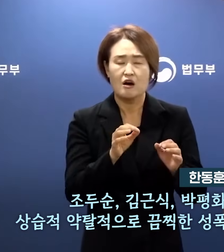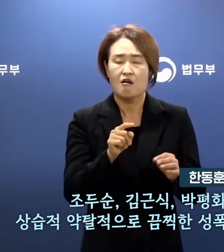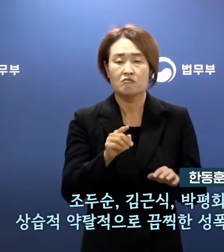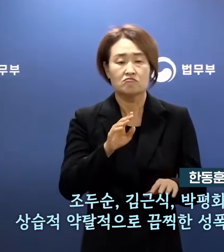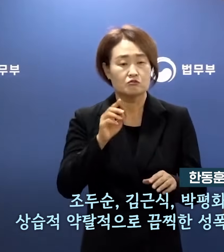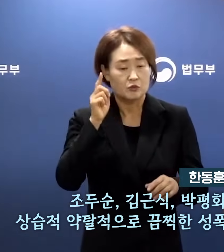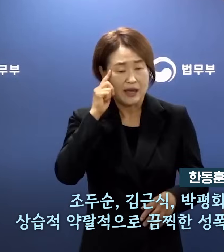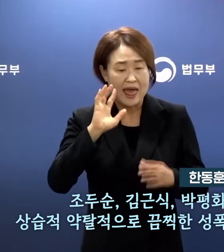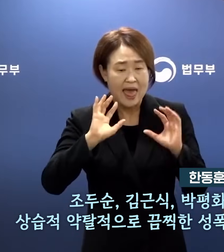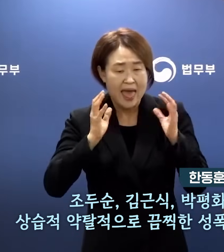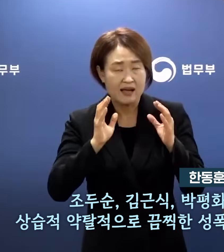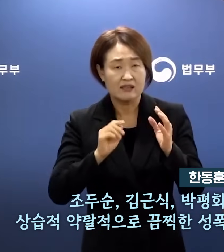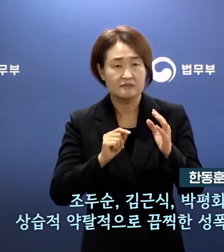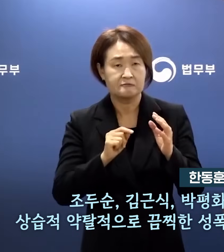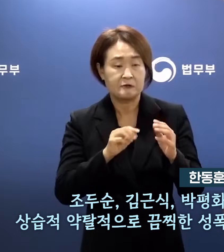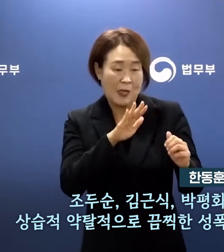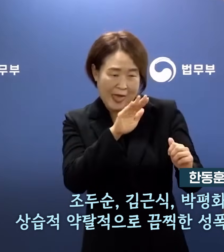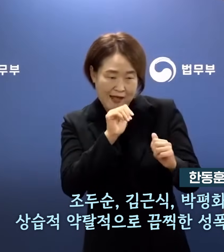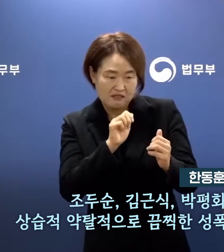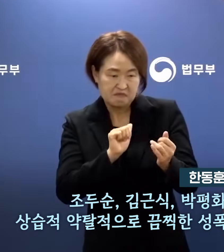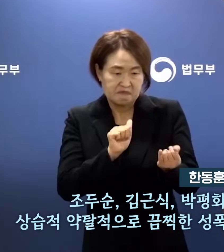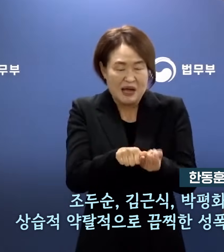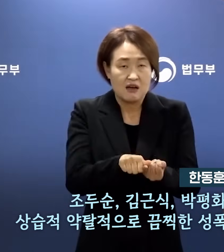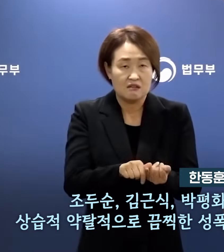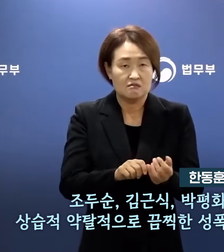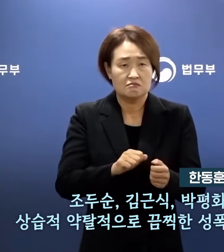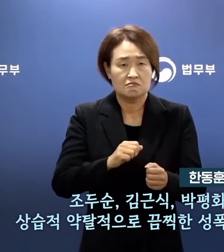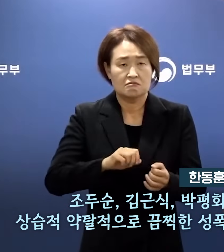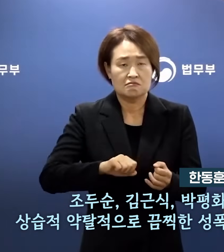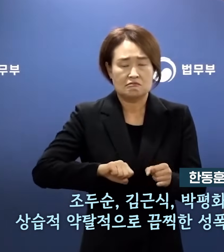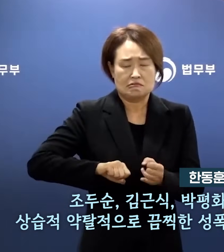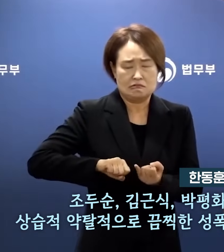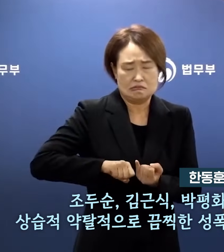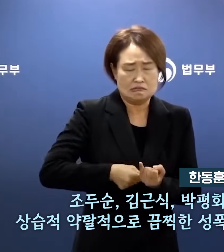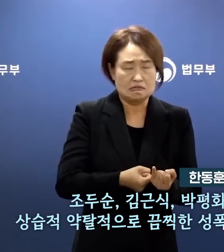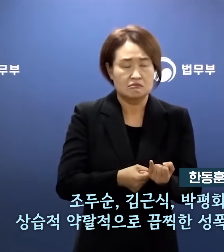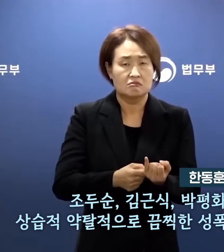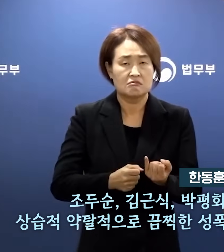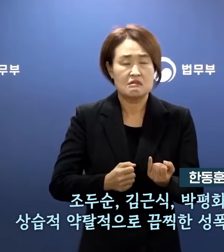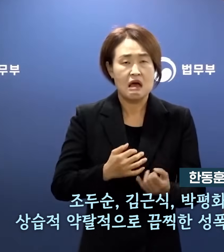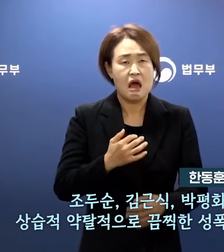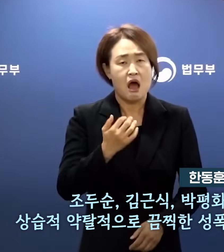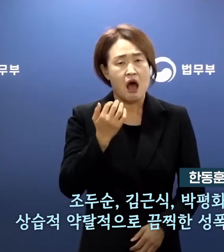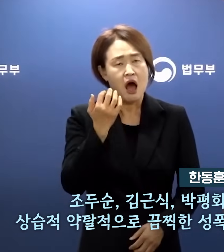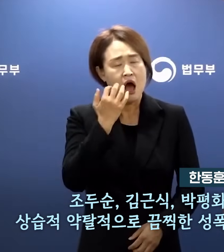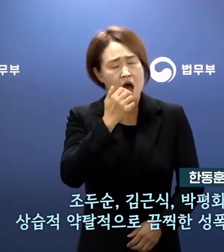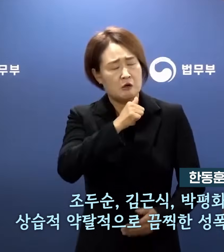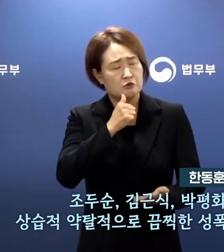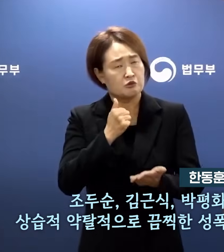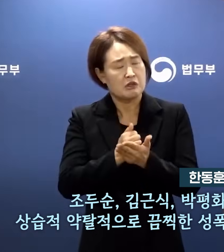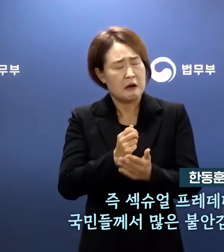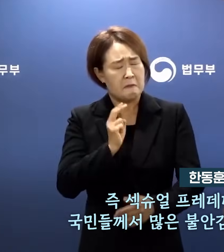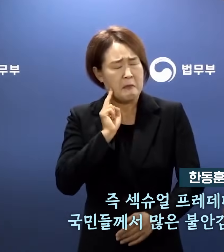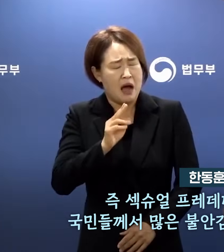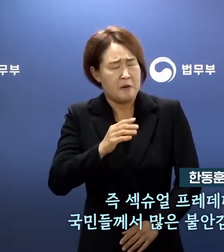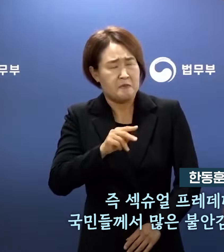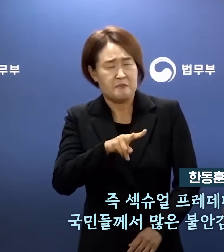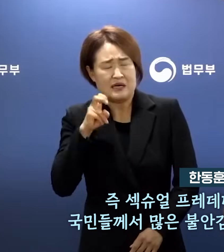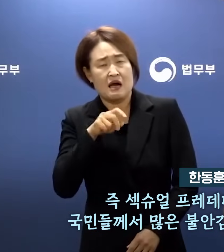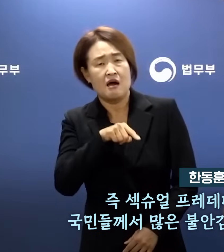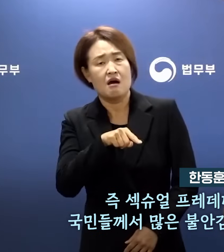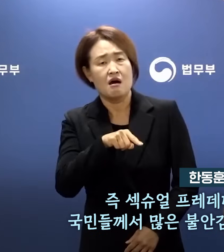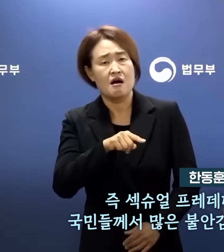아동을 대상으로 하거나 상습적, 약탈적으로 끔찍한 성폭력 범죄를 저지른 고위험 성범죄자들,